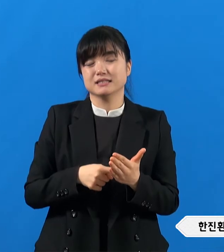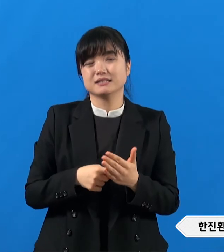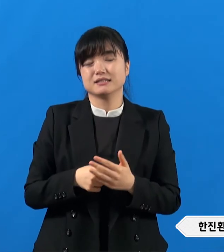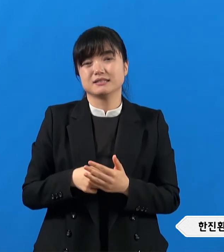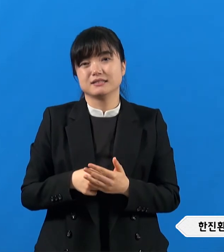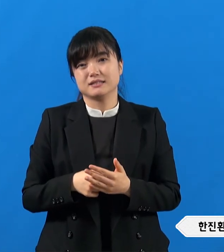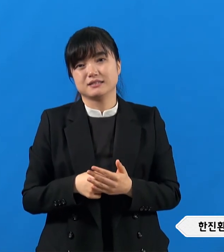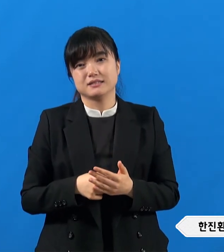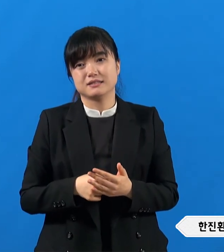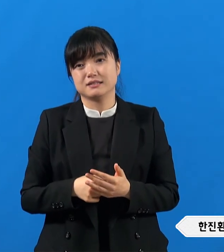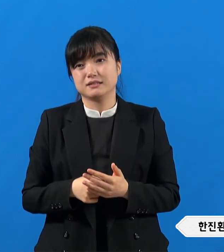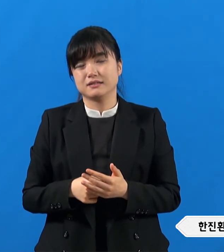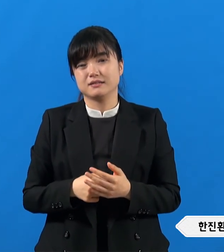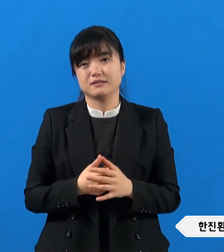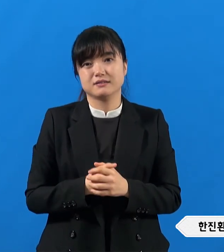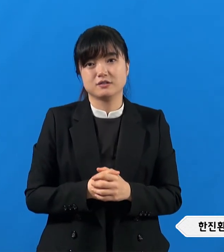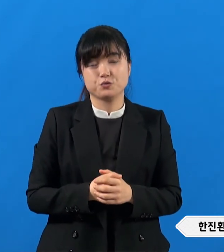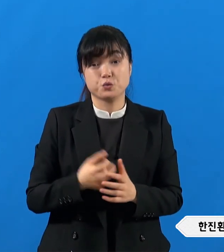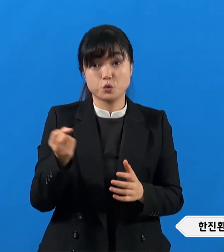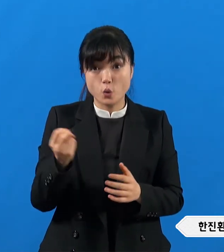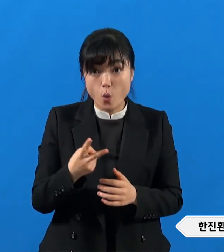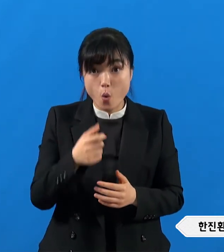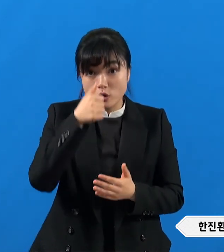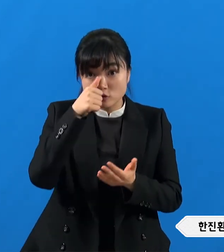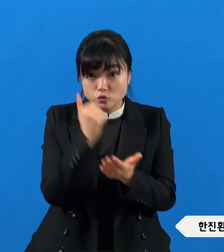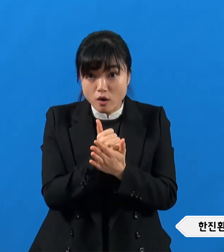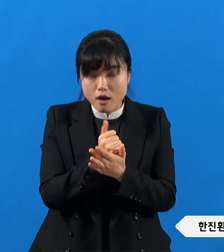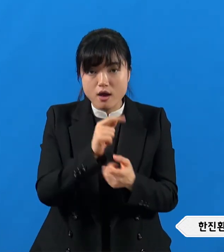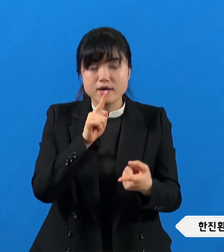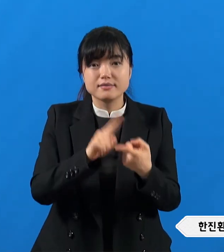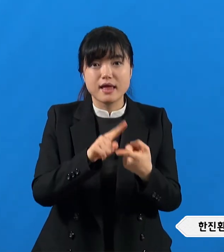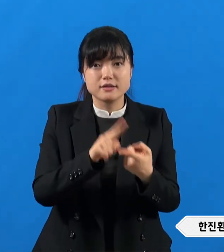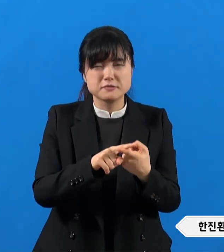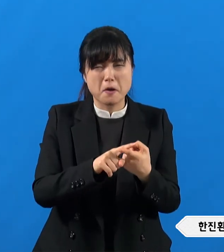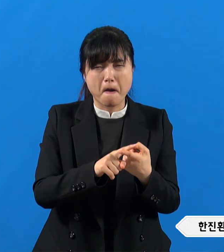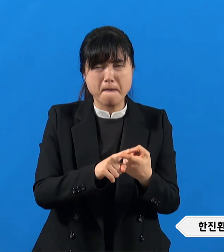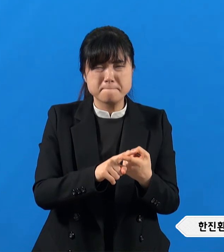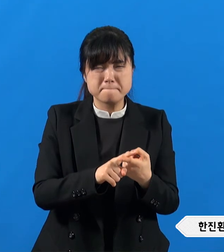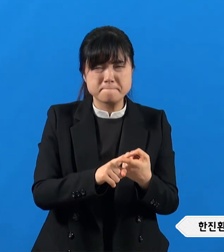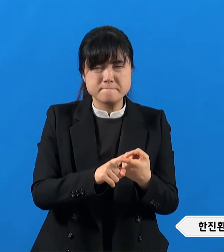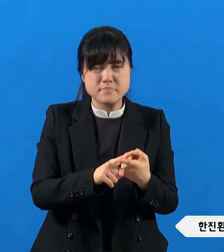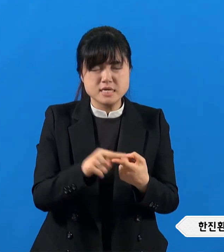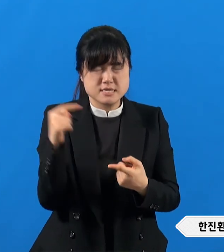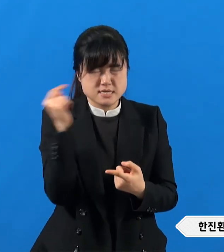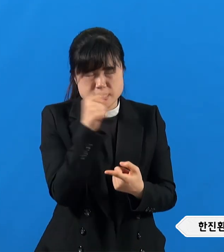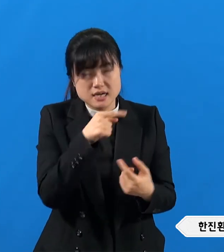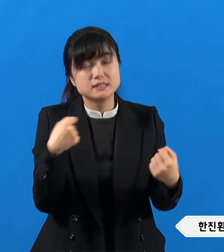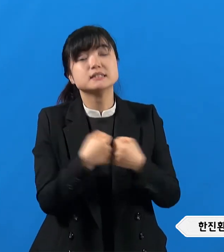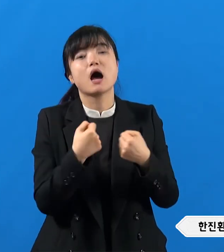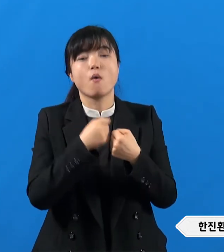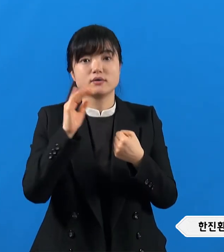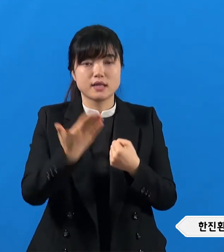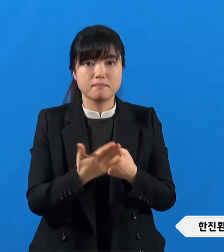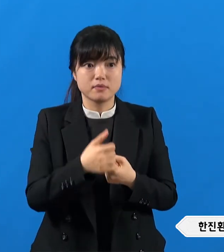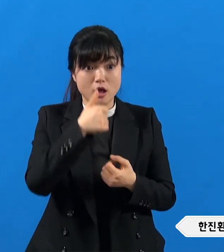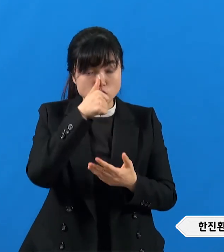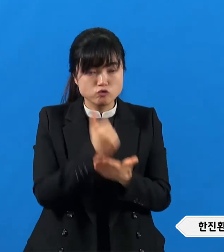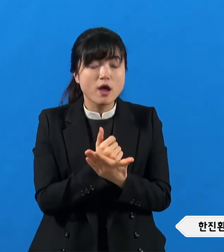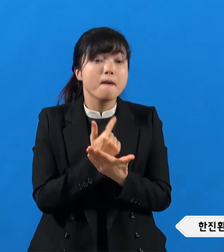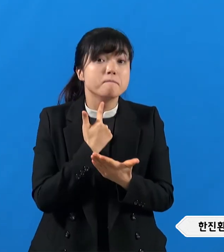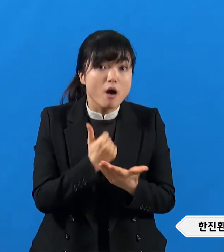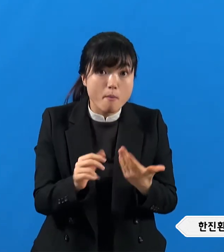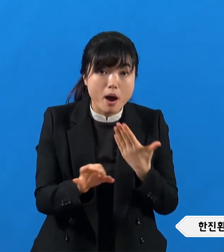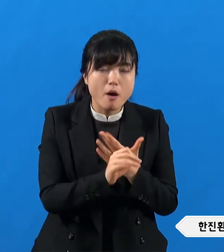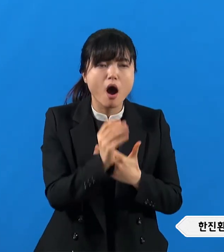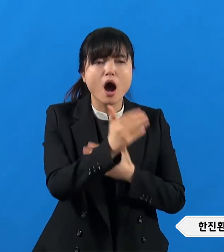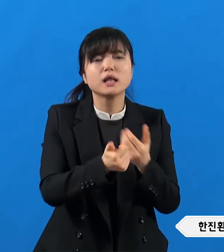또 한 가지 더는 죄와는 피 흘리기까지 싸워야 됩니다. 범죄하면 하나님 우리를 떠나시기